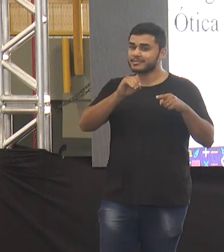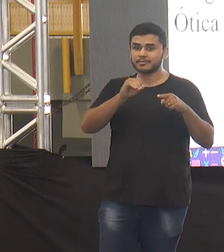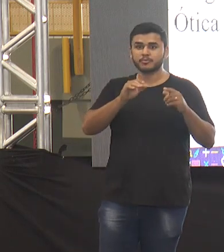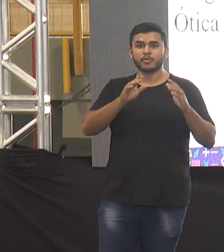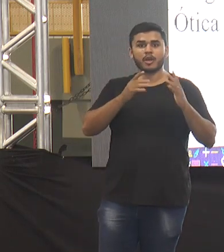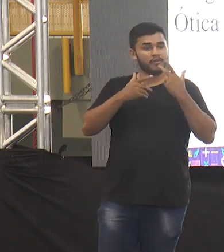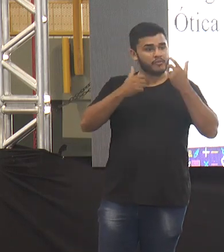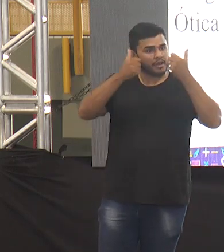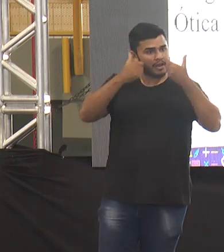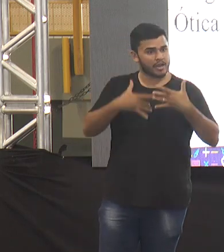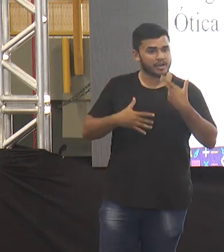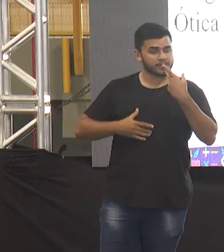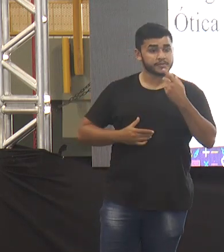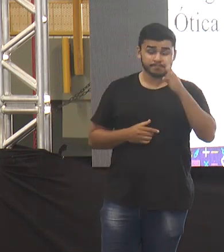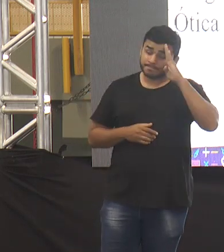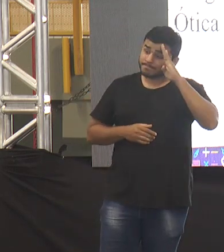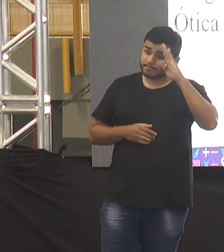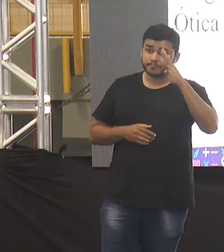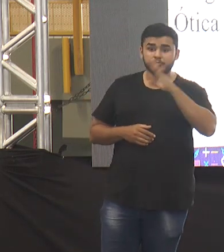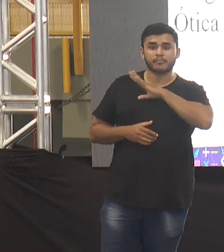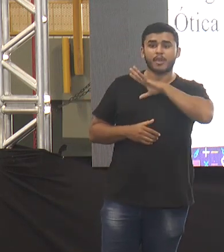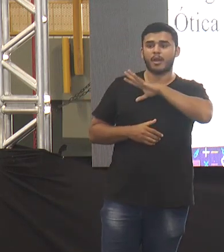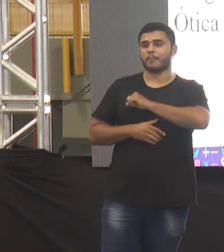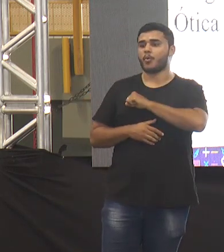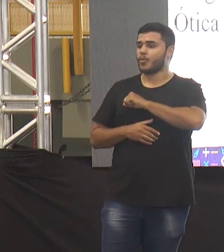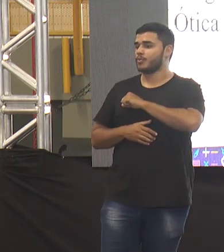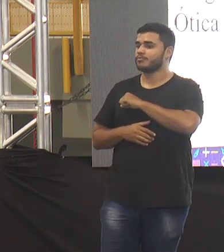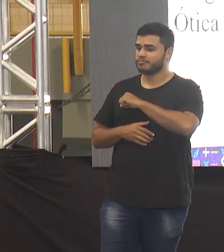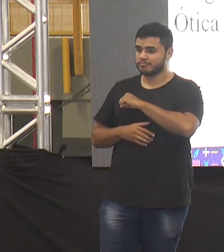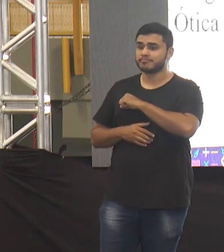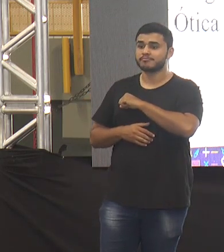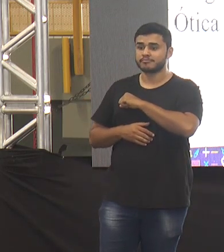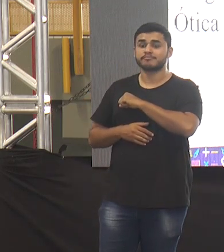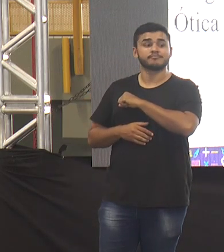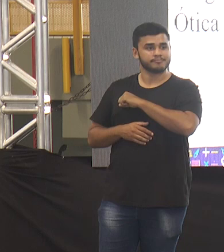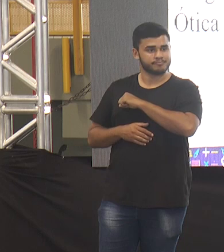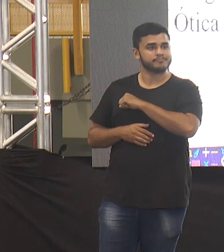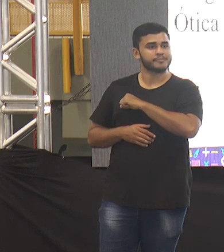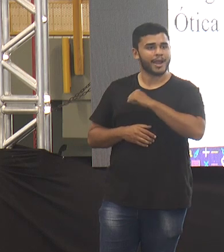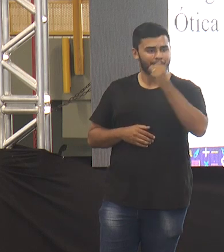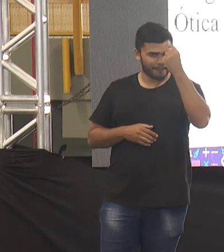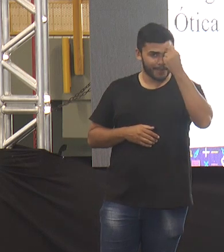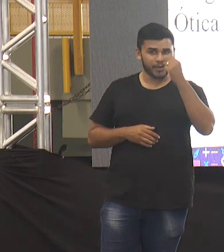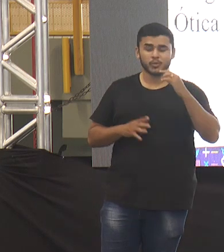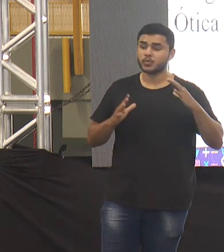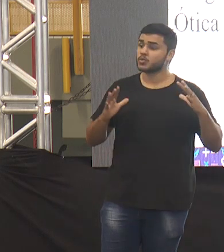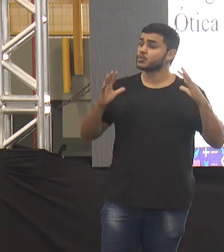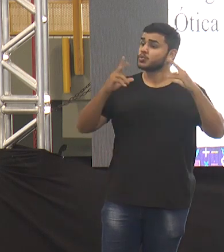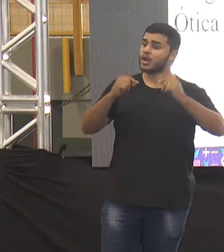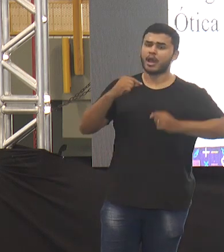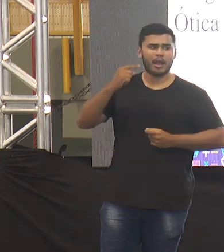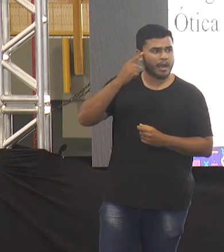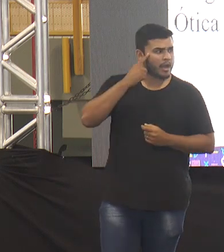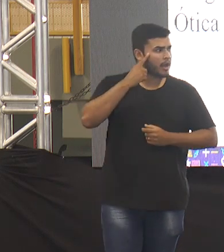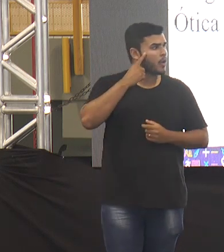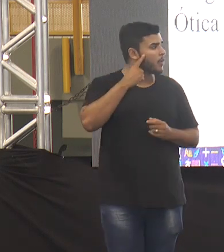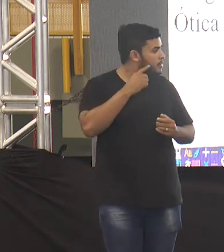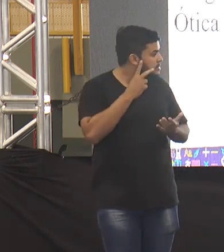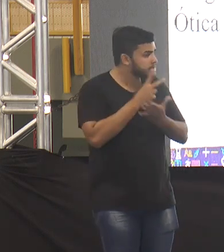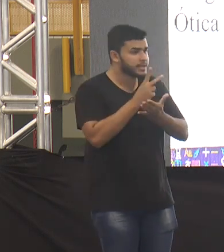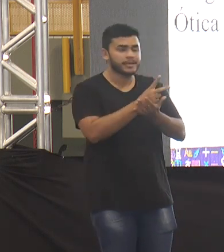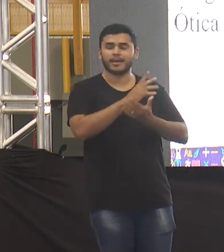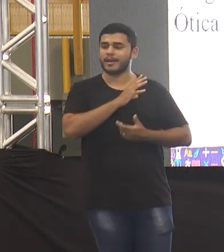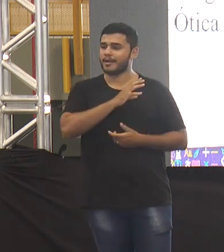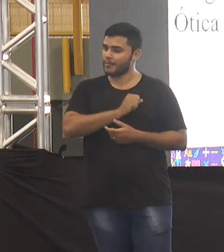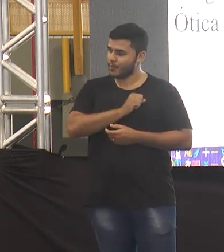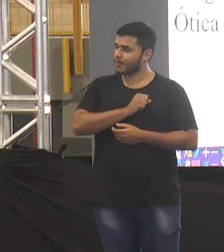da sociedade, a mola mestra da sociedade era o amor. O romantismo vendeu a ideia de que os burgueses se moviam pelo amor